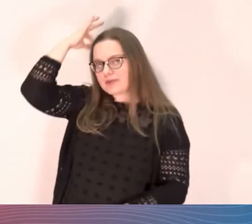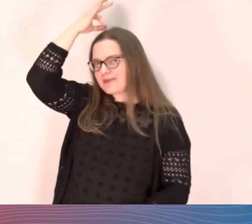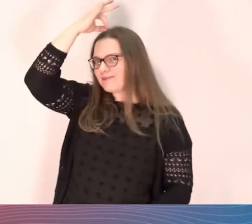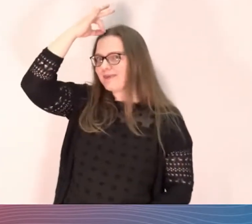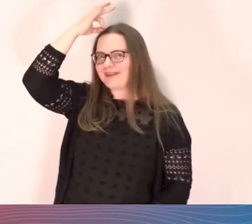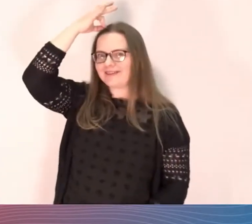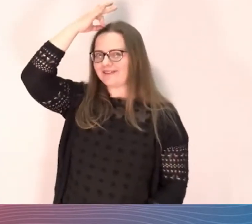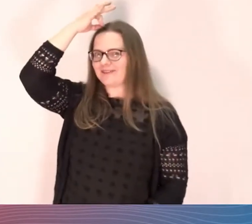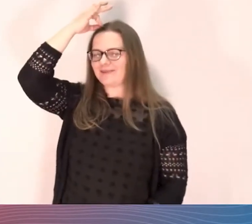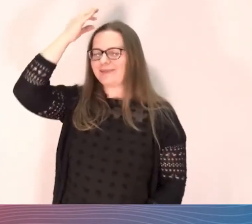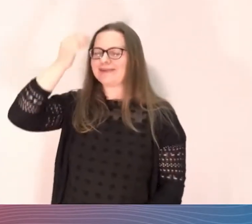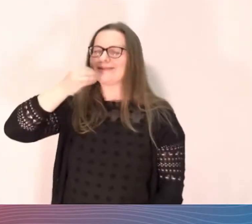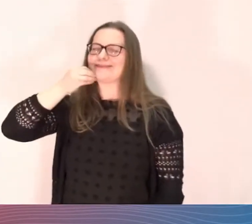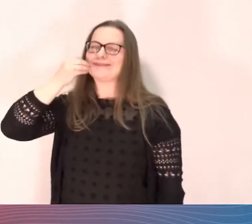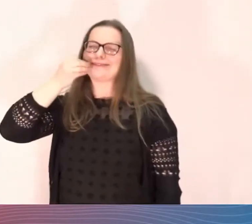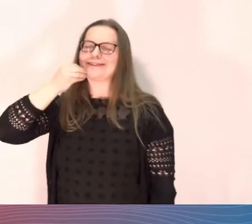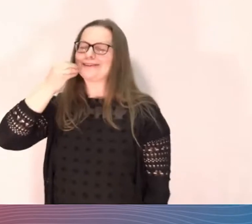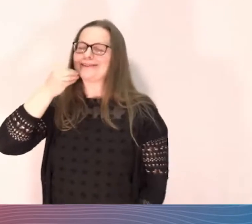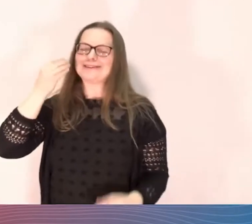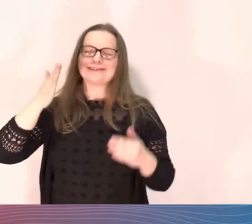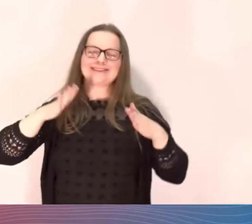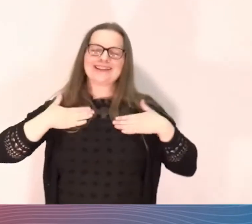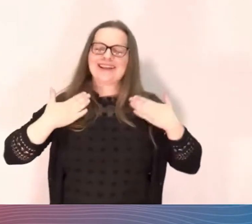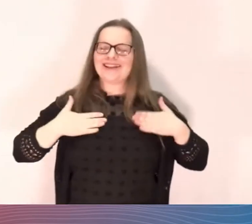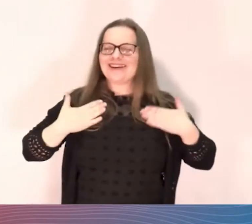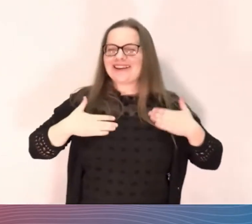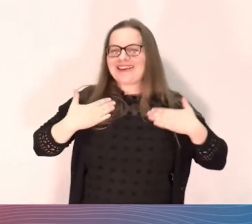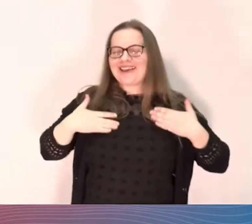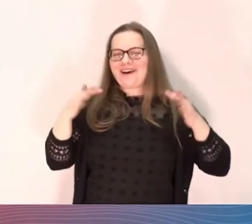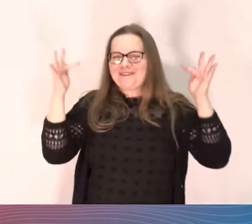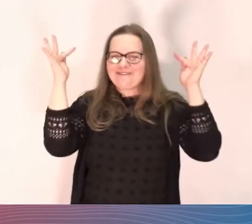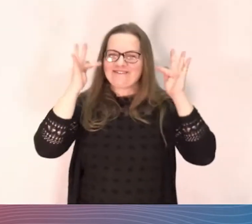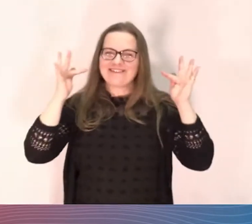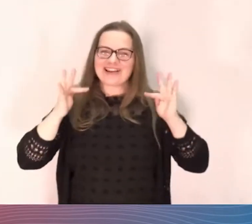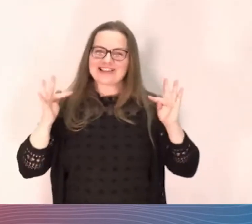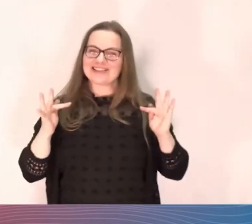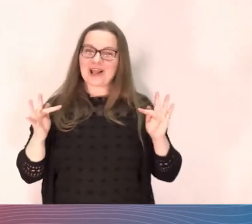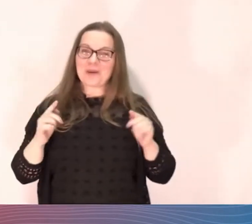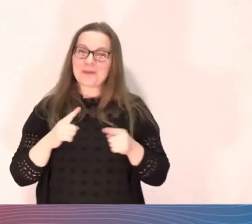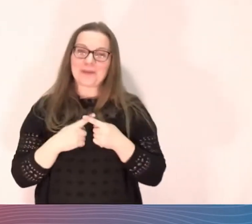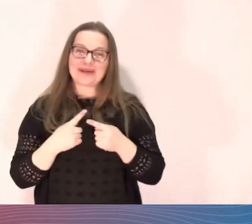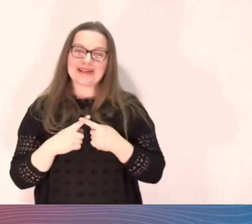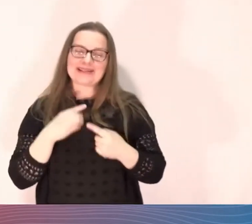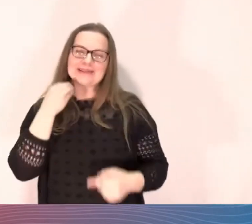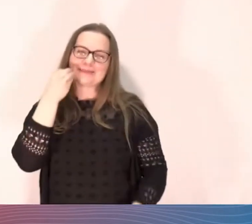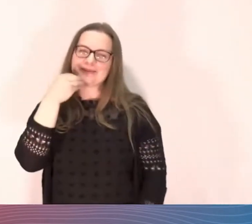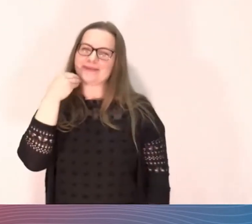alegria, tanta felicidade com essa amostra.